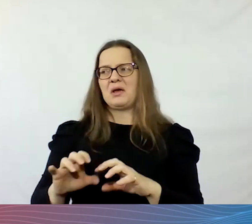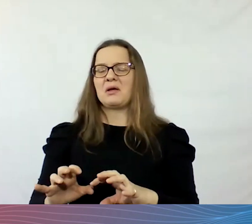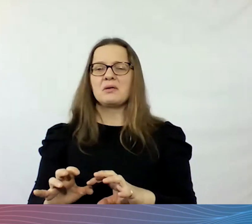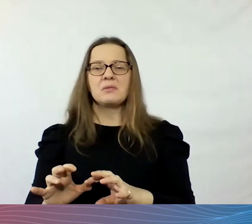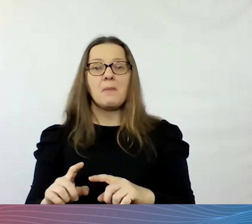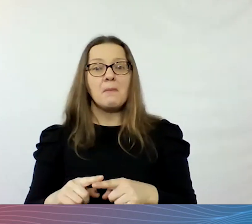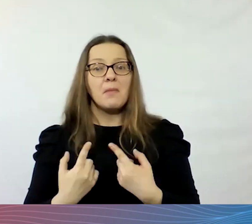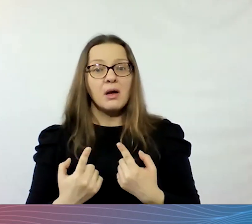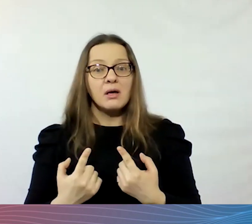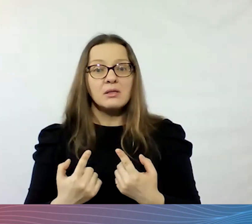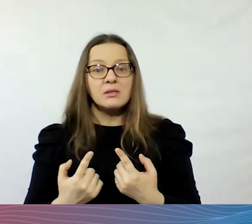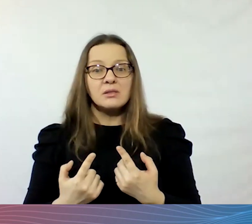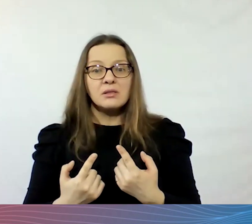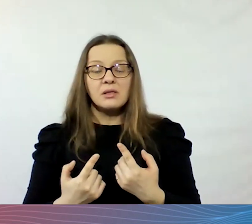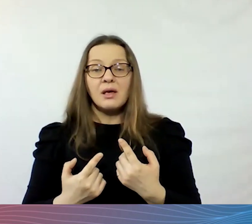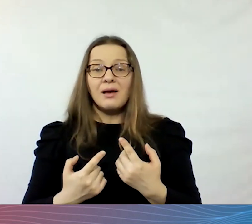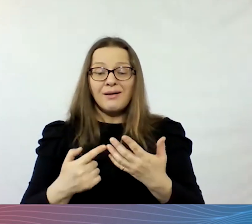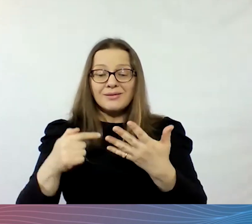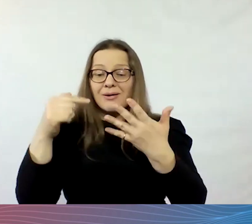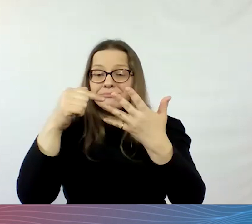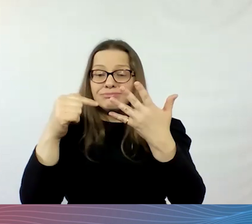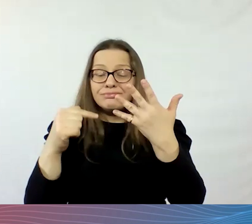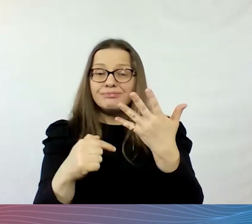como batismo, irmão, exige obediência.